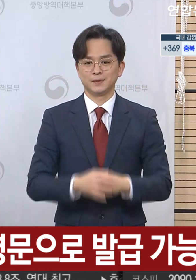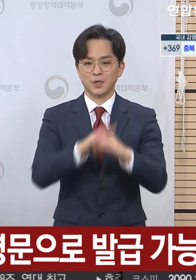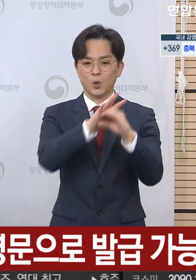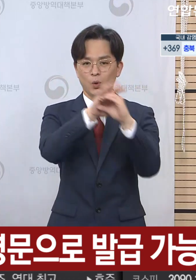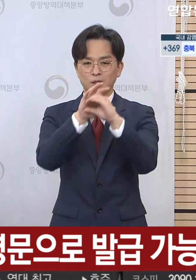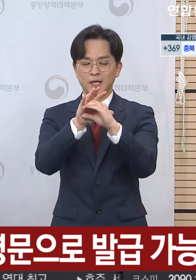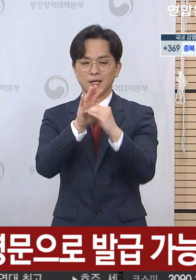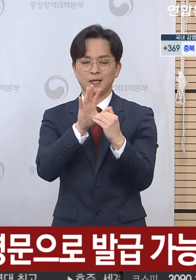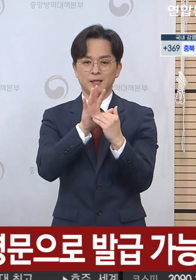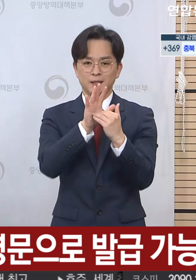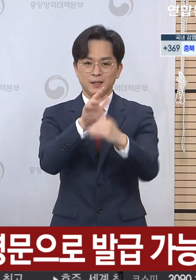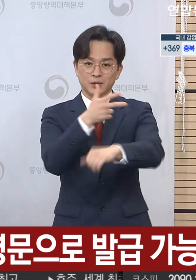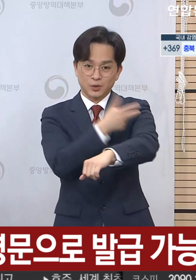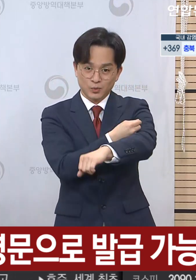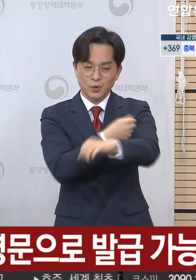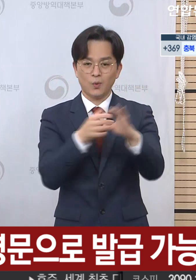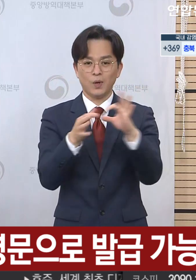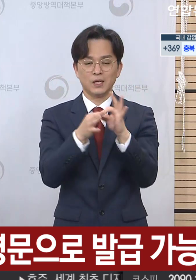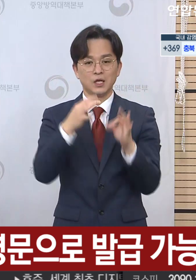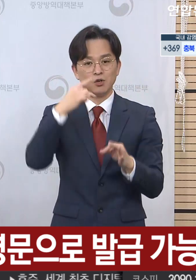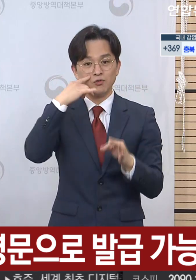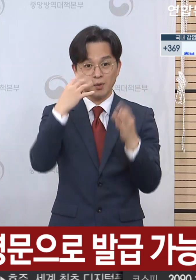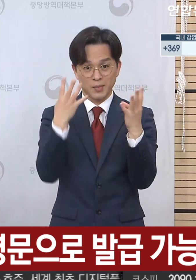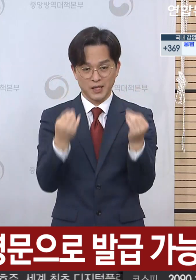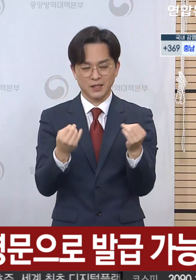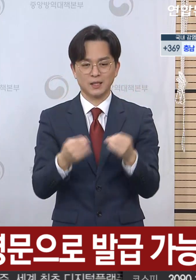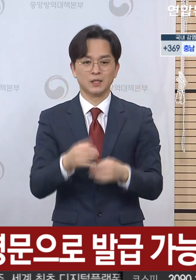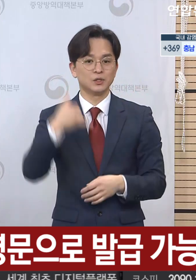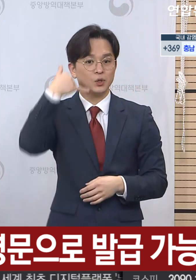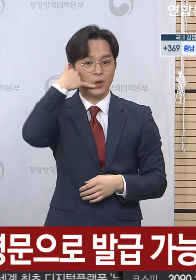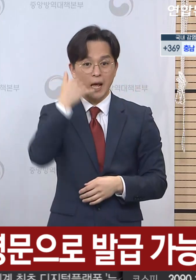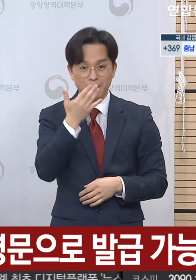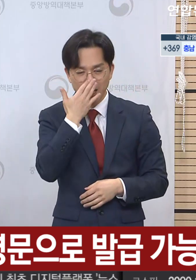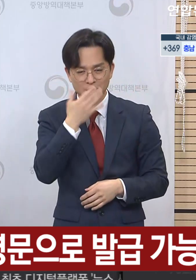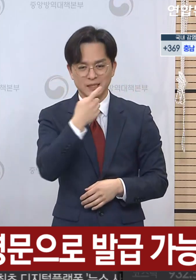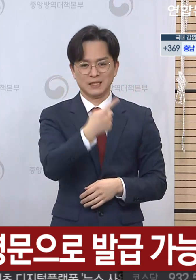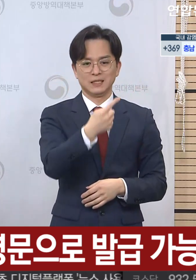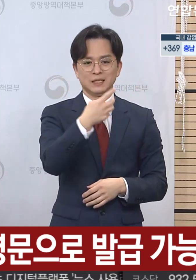코로나19 예방접종에 대해서 문의사항이 있으신 경우 국번 없이